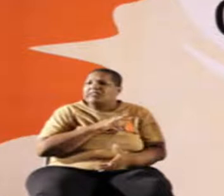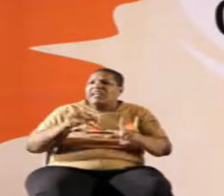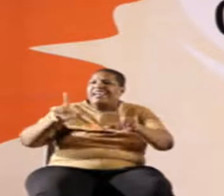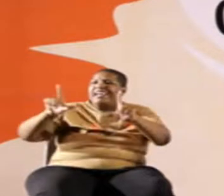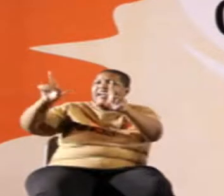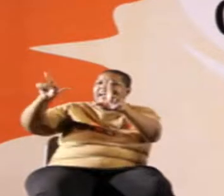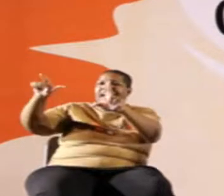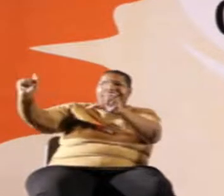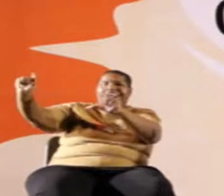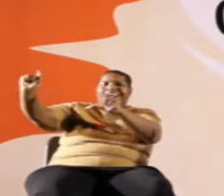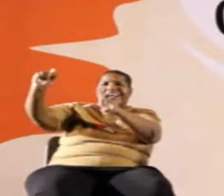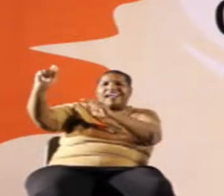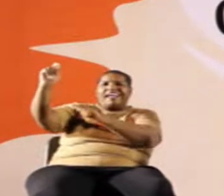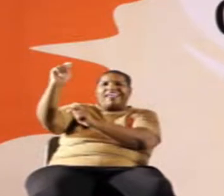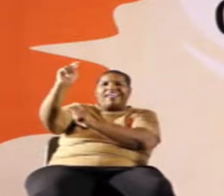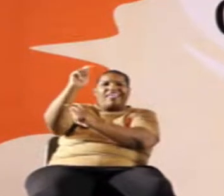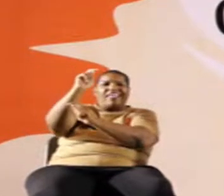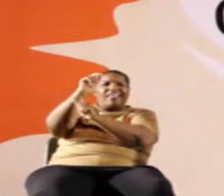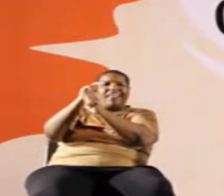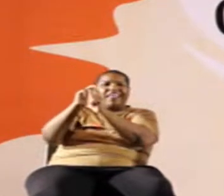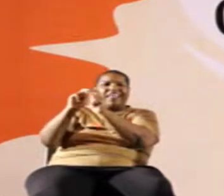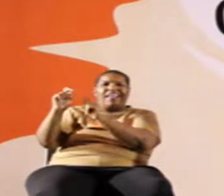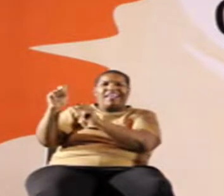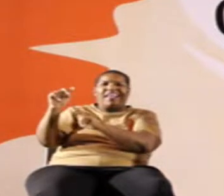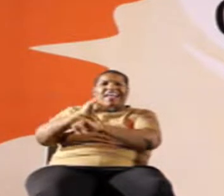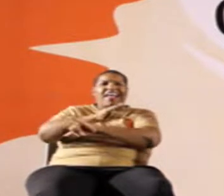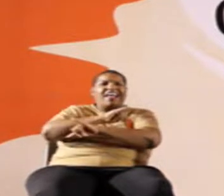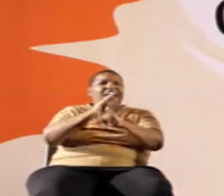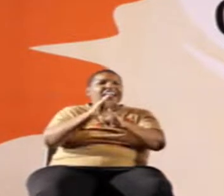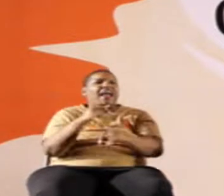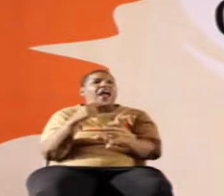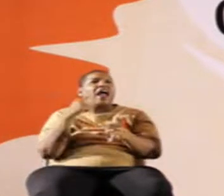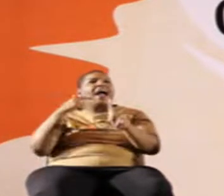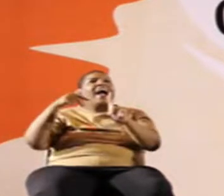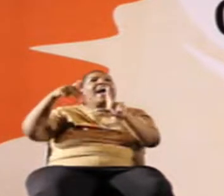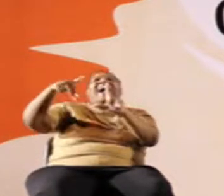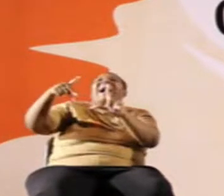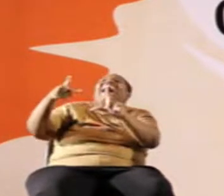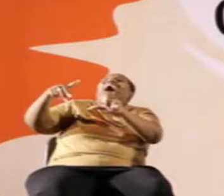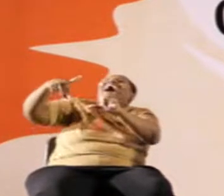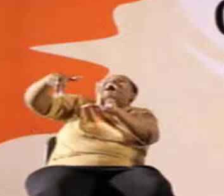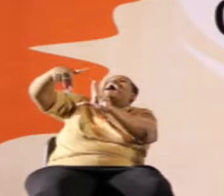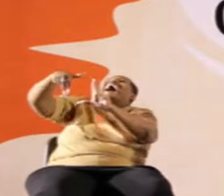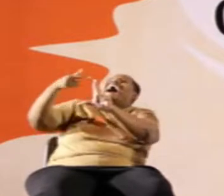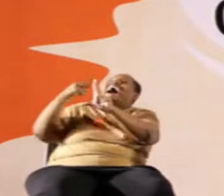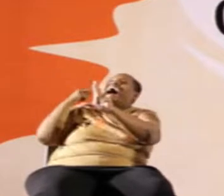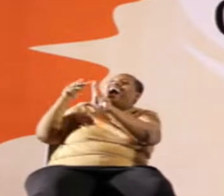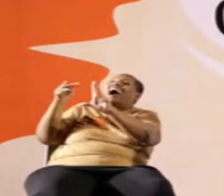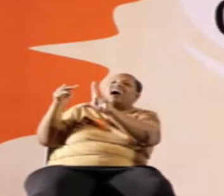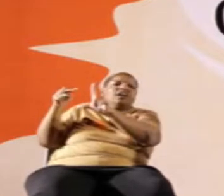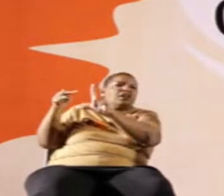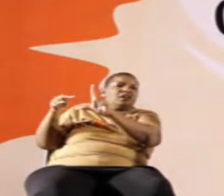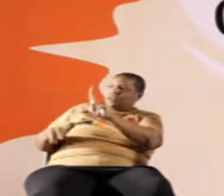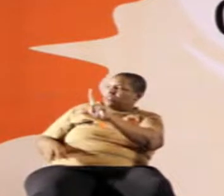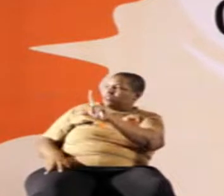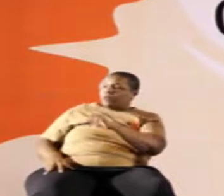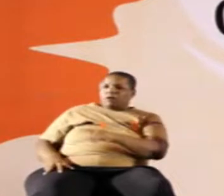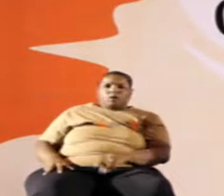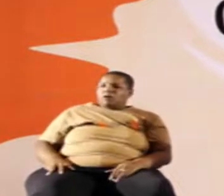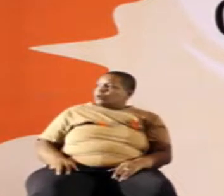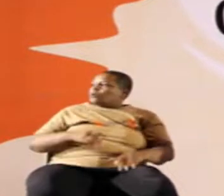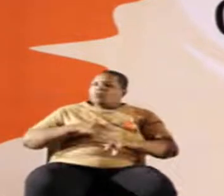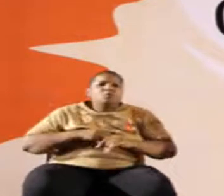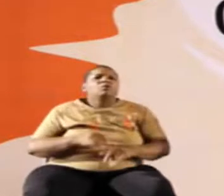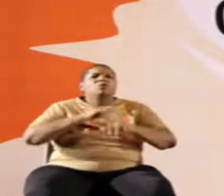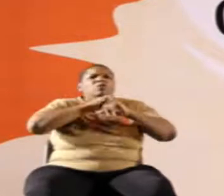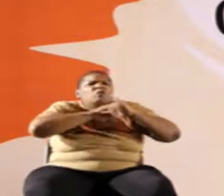televisão brasileira distrai toda a gente com sua novela, é que o Zé põe a